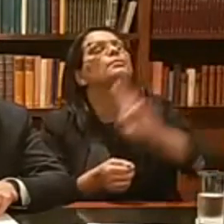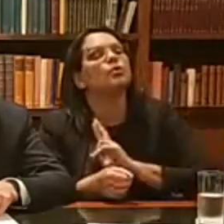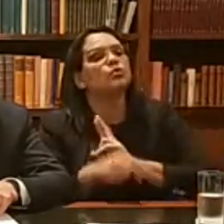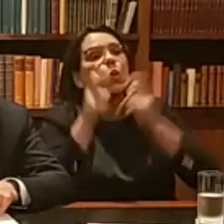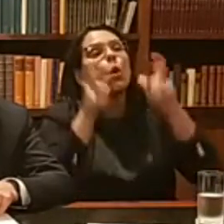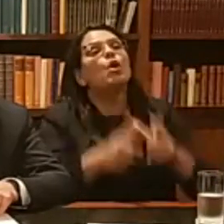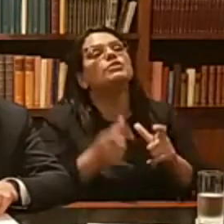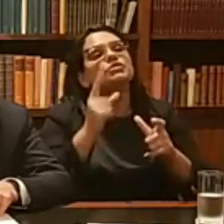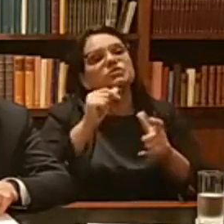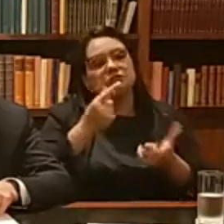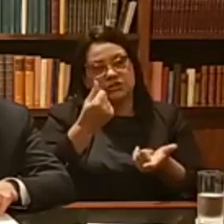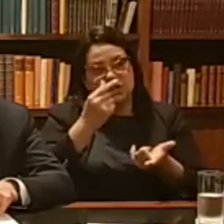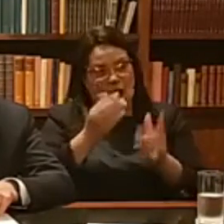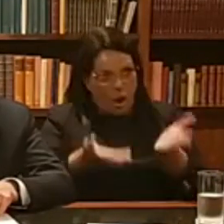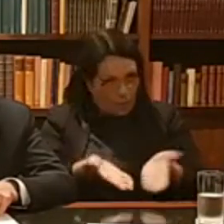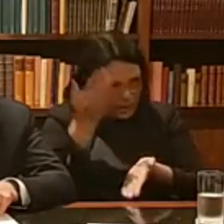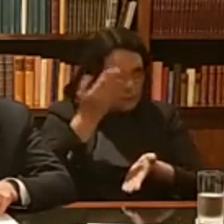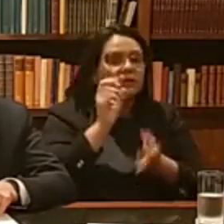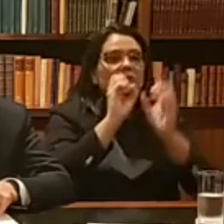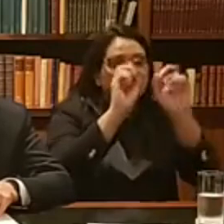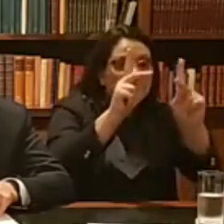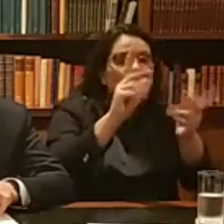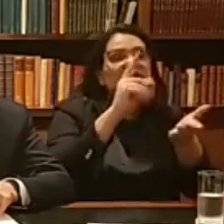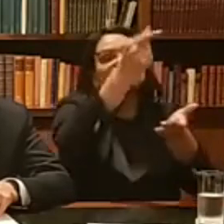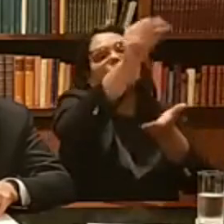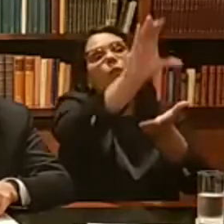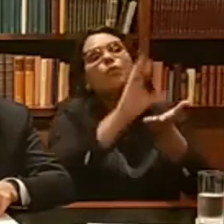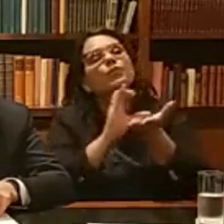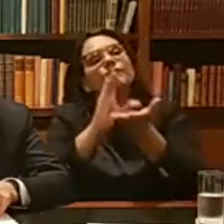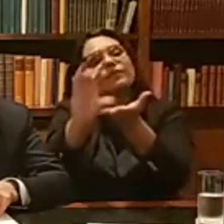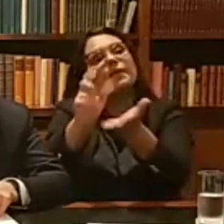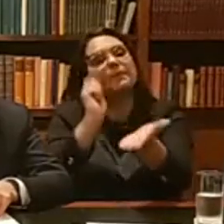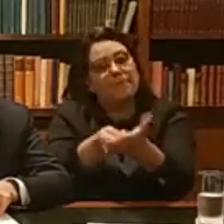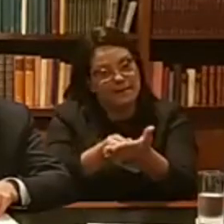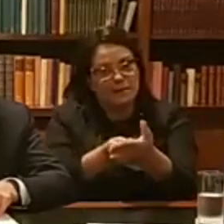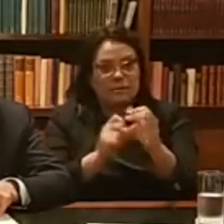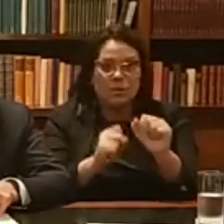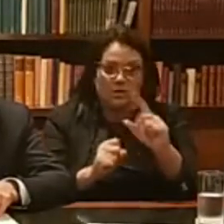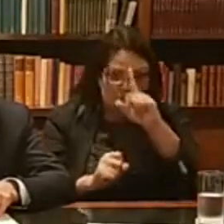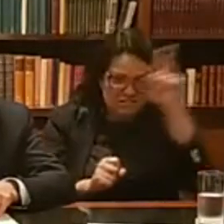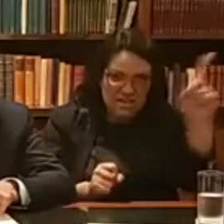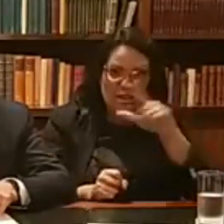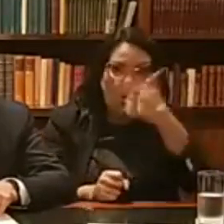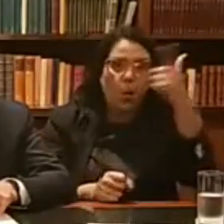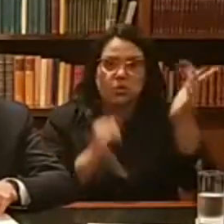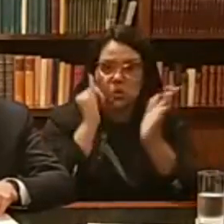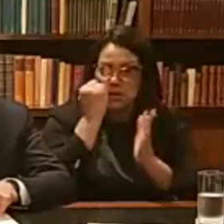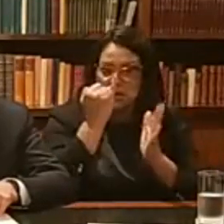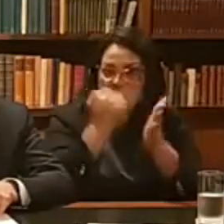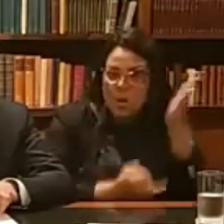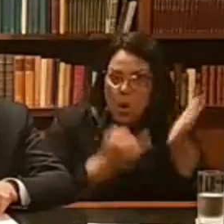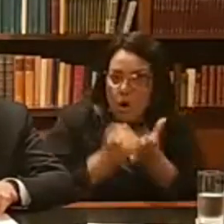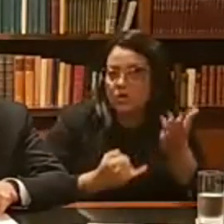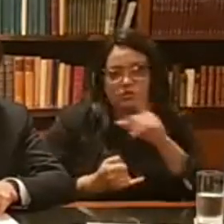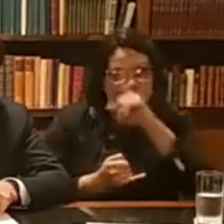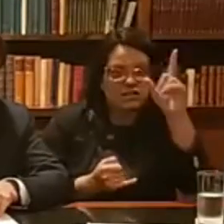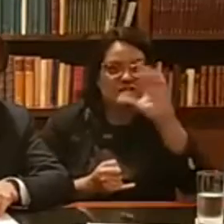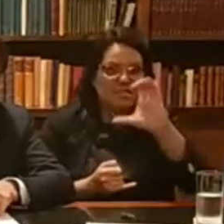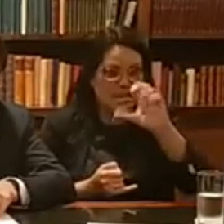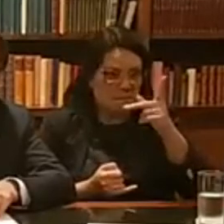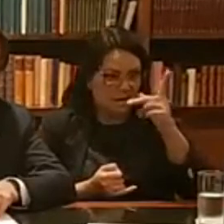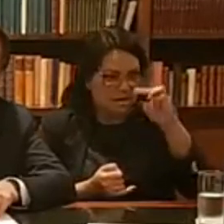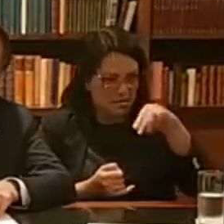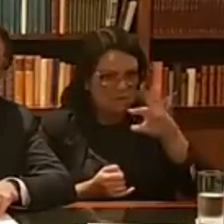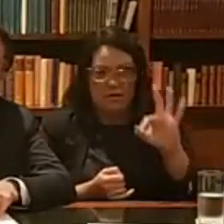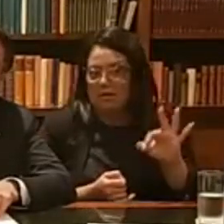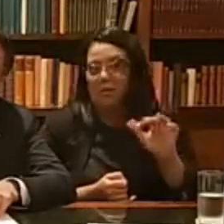receita. Ou então, quem sabe criar a CPMF, cria a CPMF de novo, inventa um imposto qualquer, daí tudo bem. Fora isso, se eu não